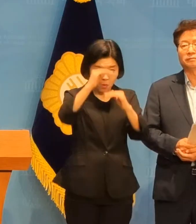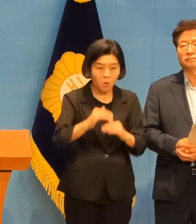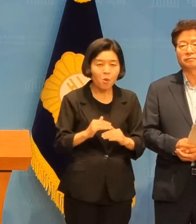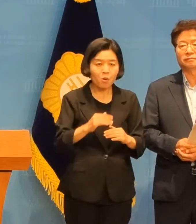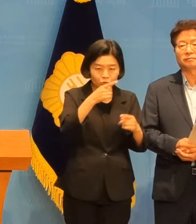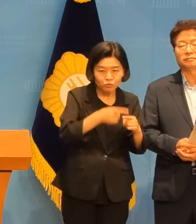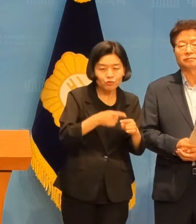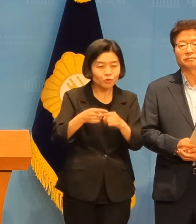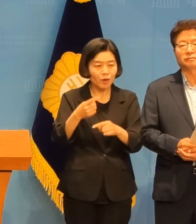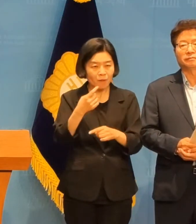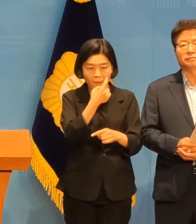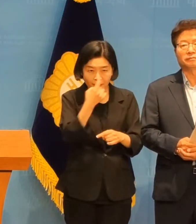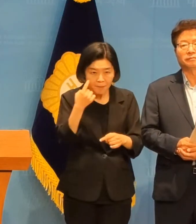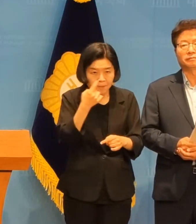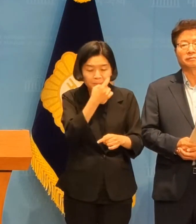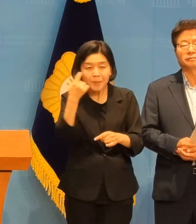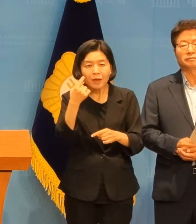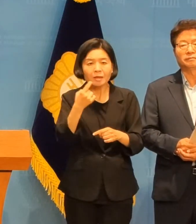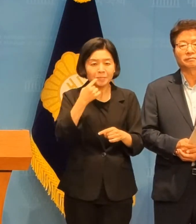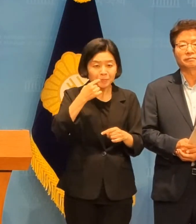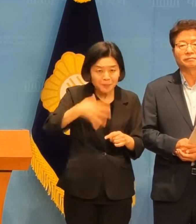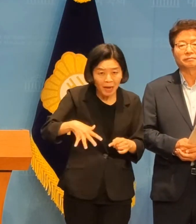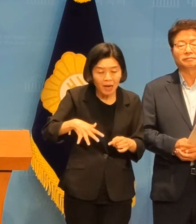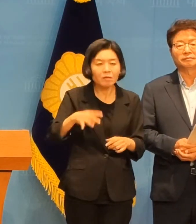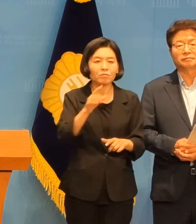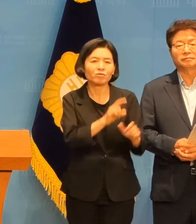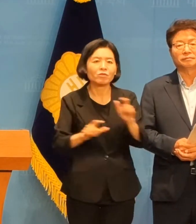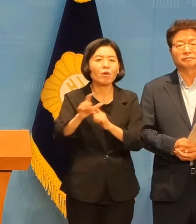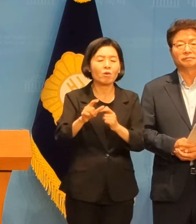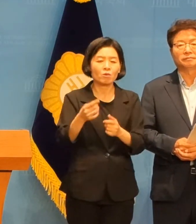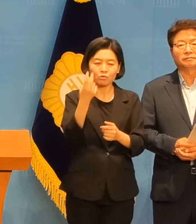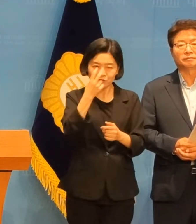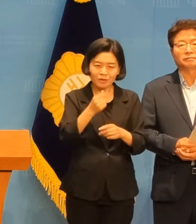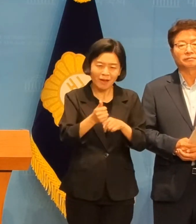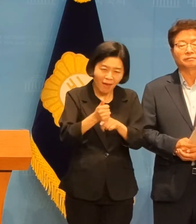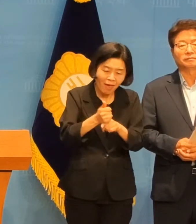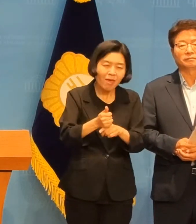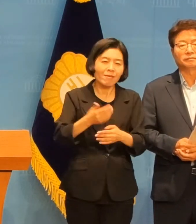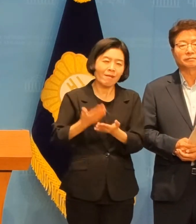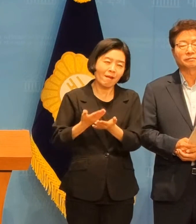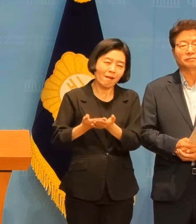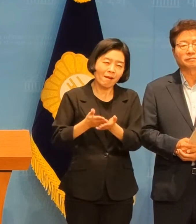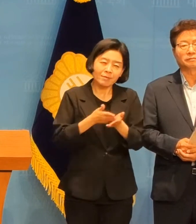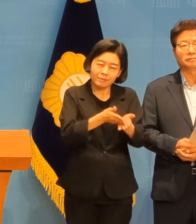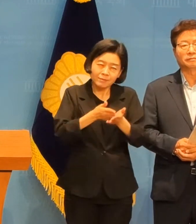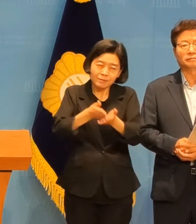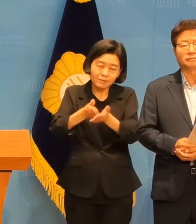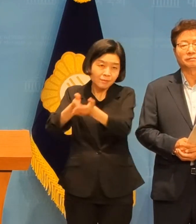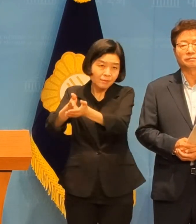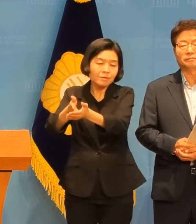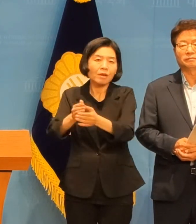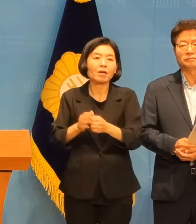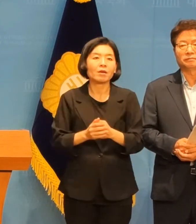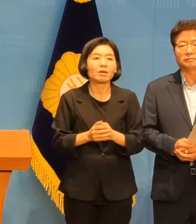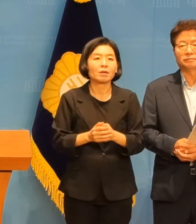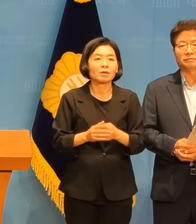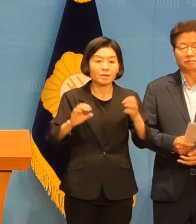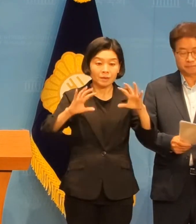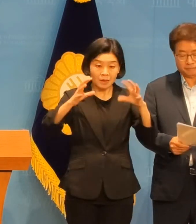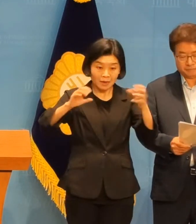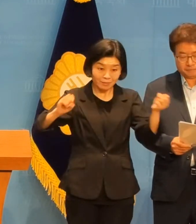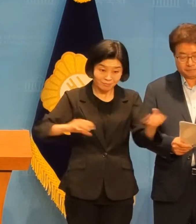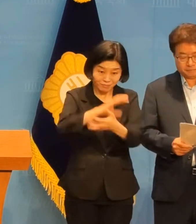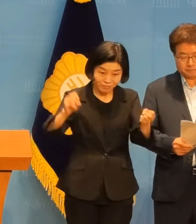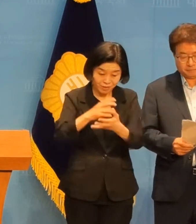점검을 하고, 또 미진한 부분에 대한 수사 촉구와 함께 특검에 대해서 이 내란 종식